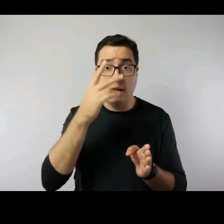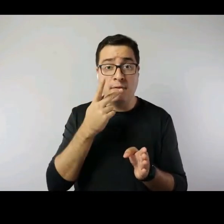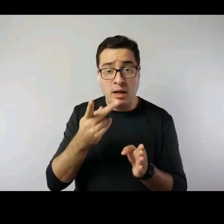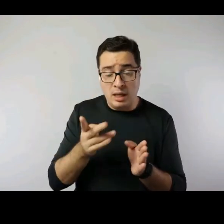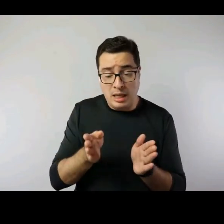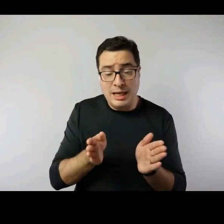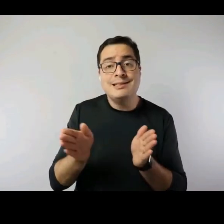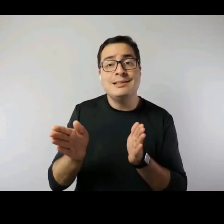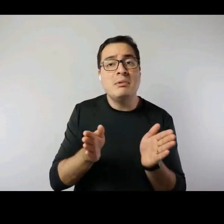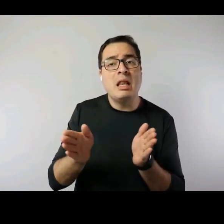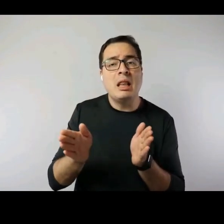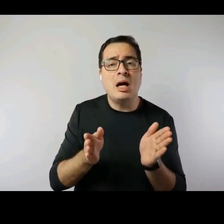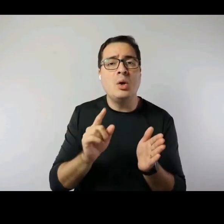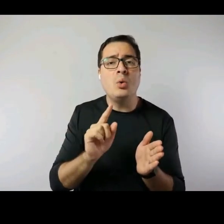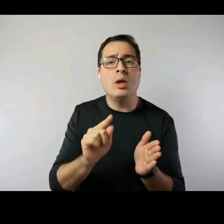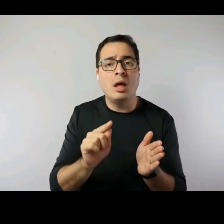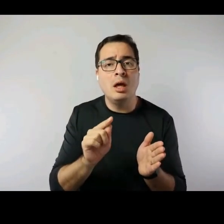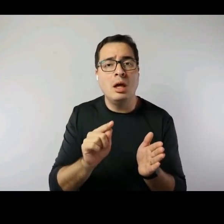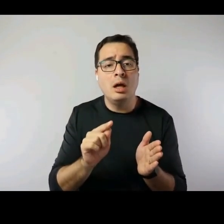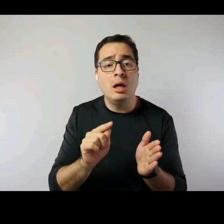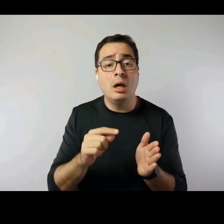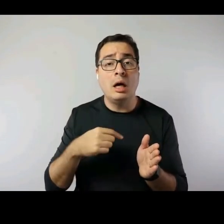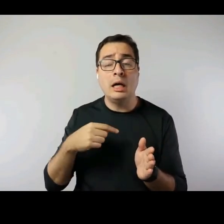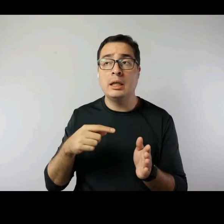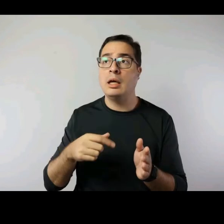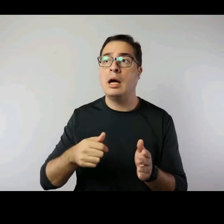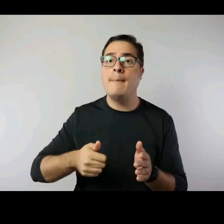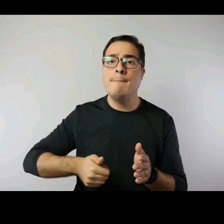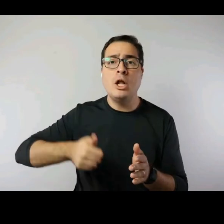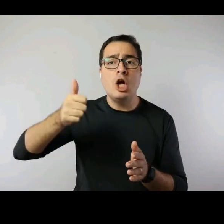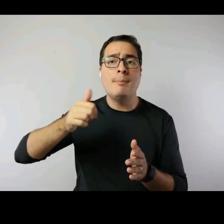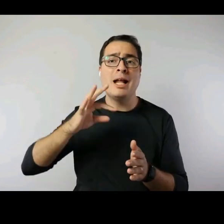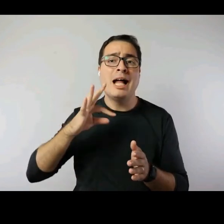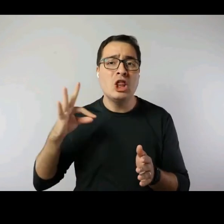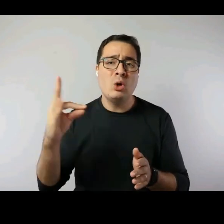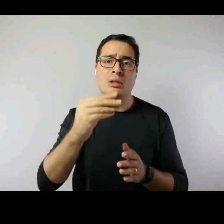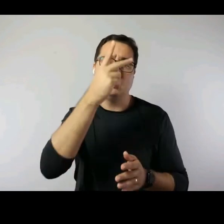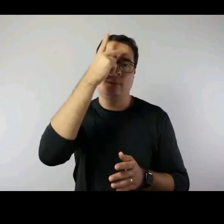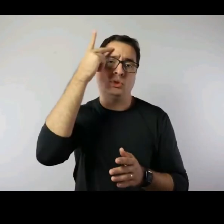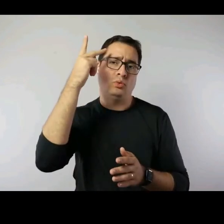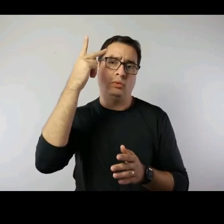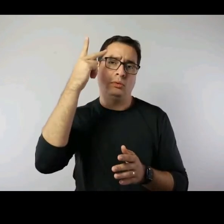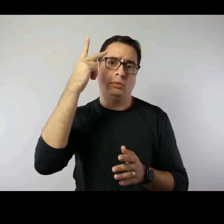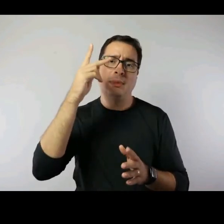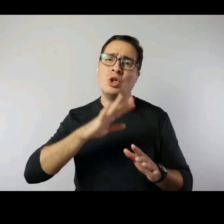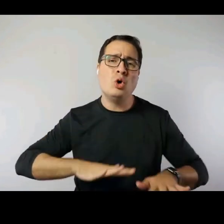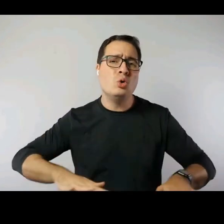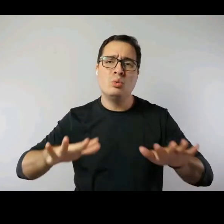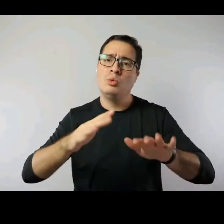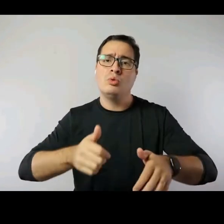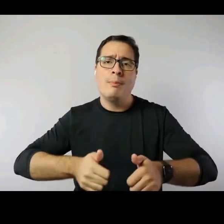acessibilidade, a gente traz a melhora para todas as pessoas. A gente